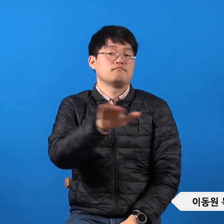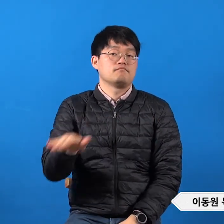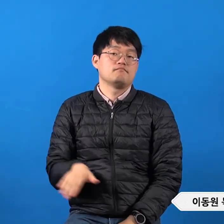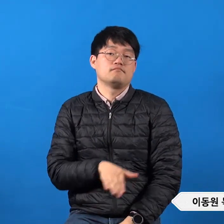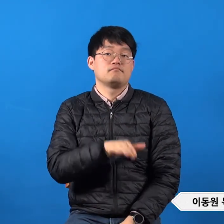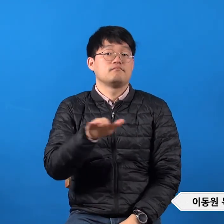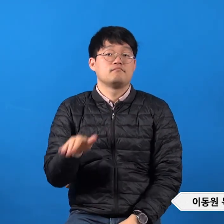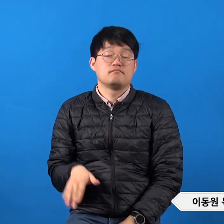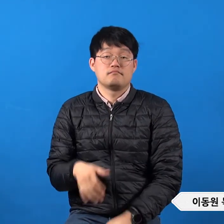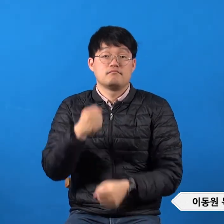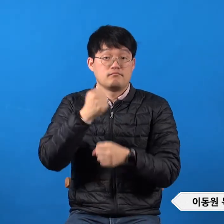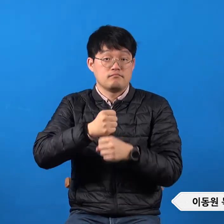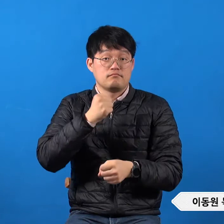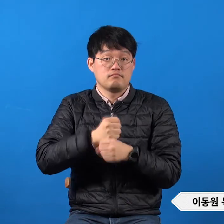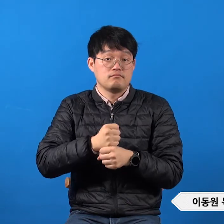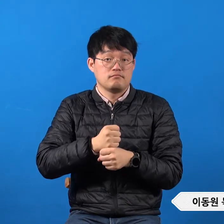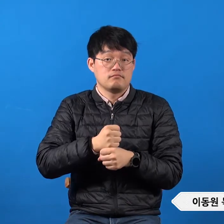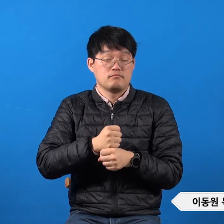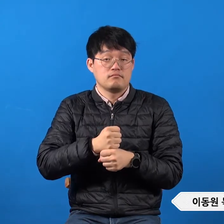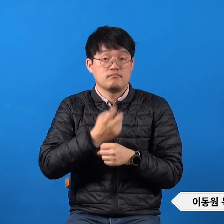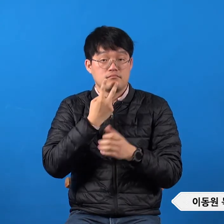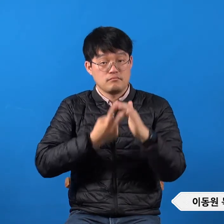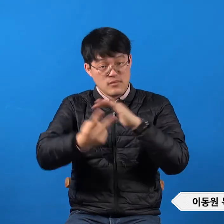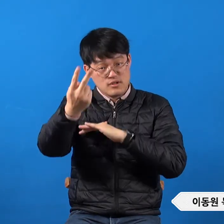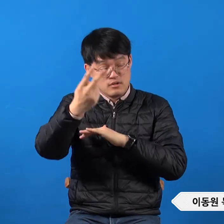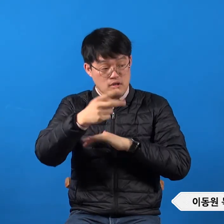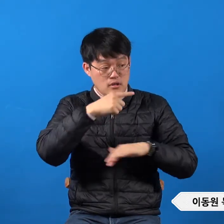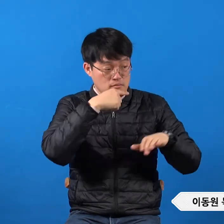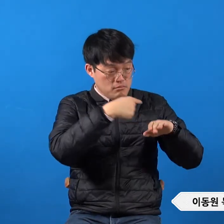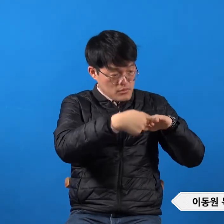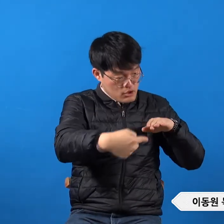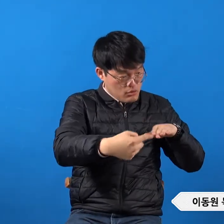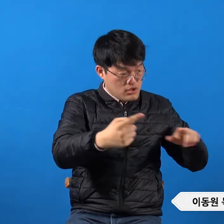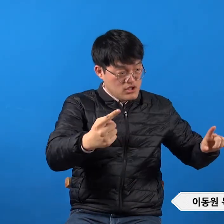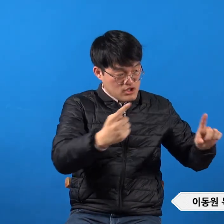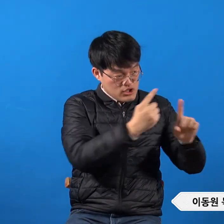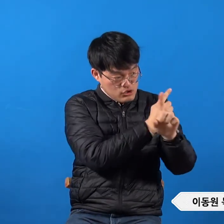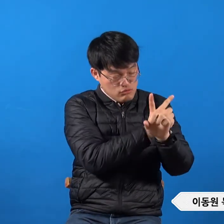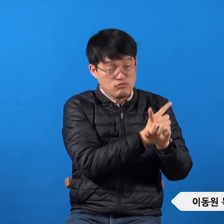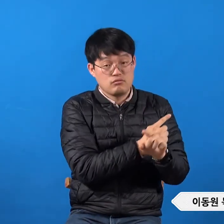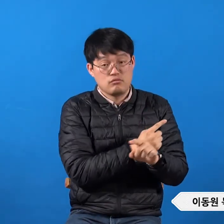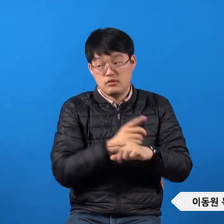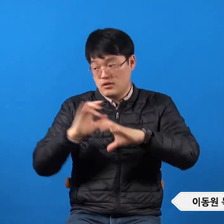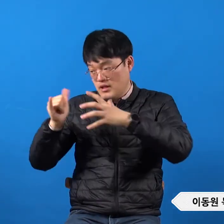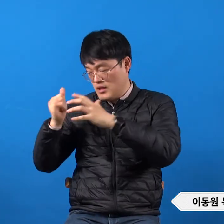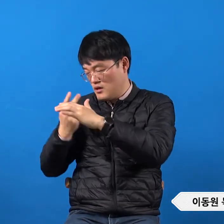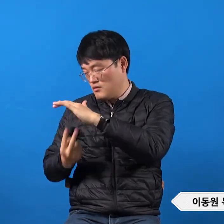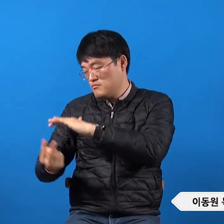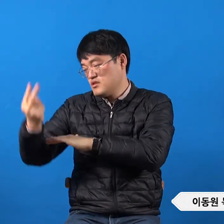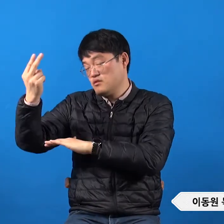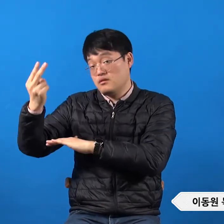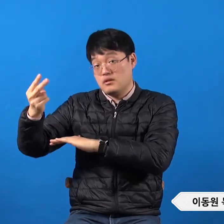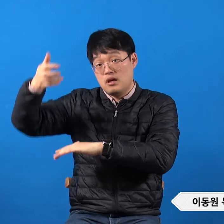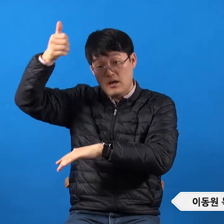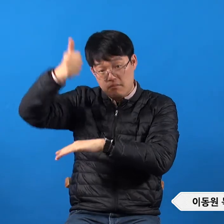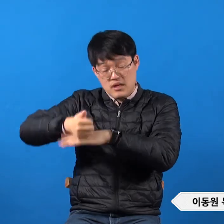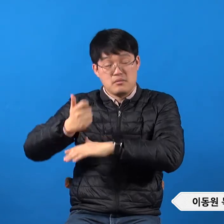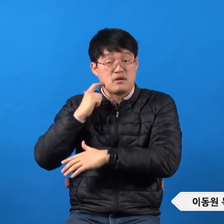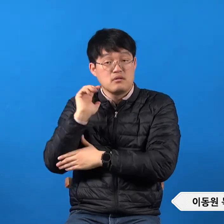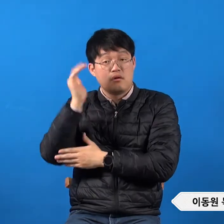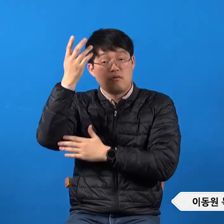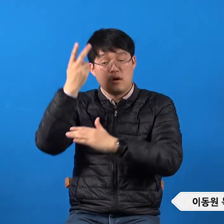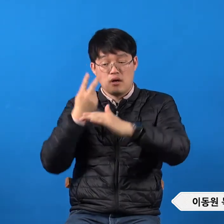우리 교회 창립 비전이에요. 민족 치유, 세상 비전. 그런데 이 마지막 영광의 비전을